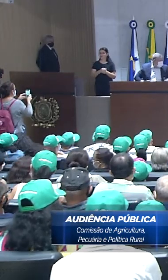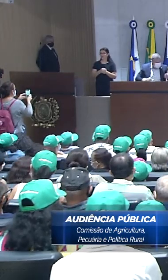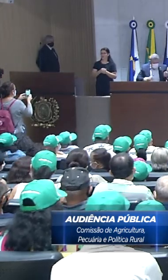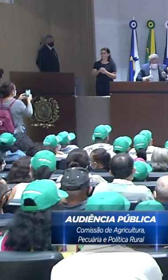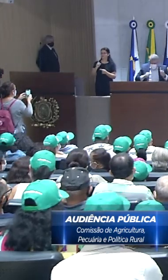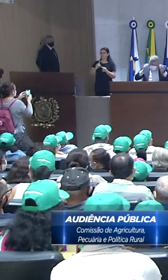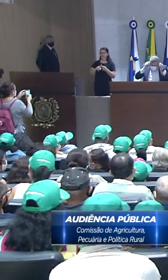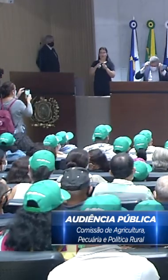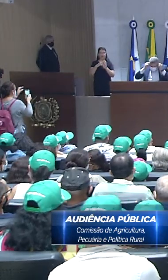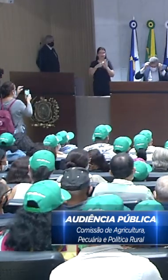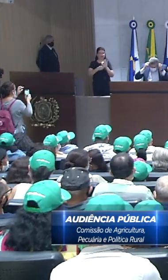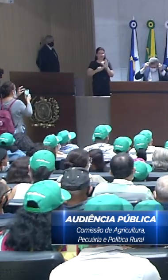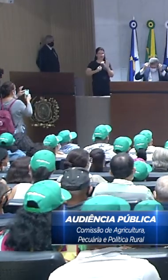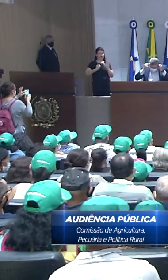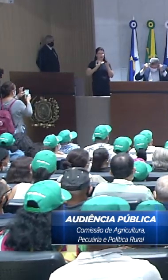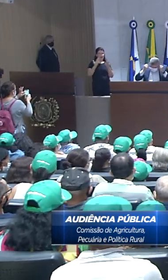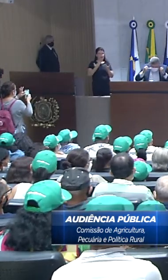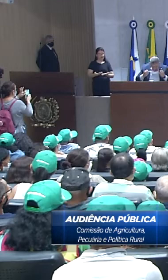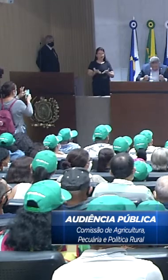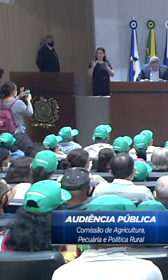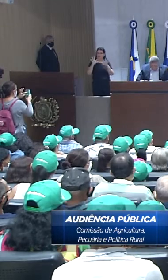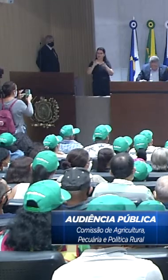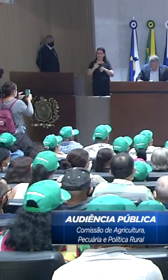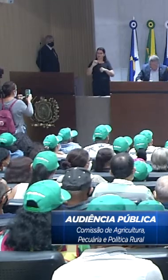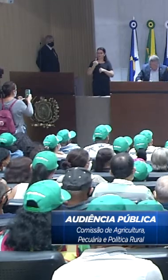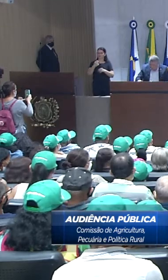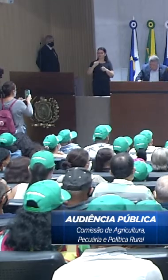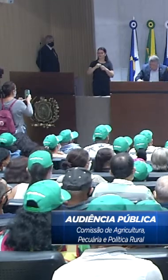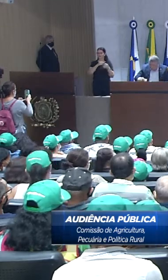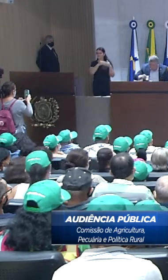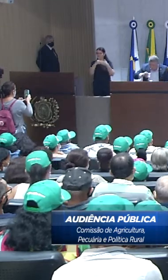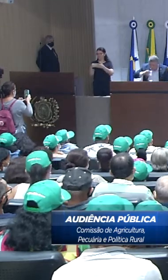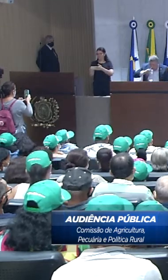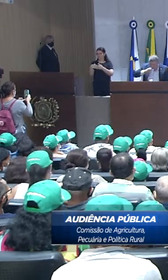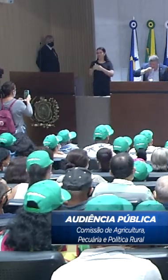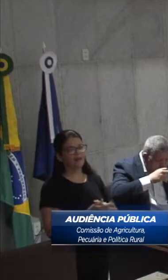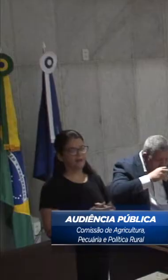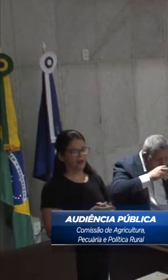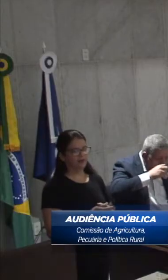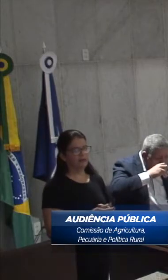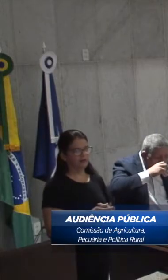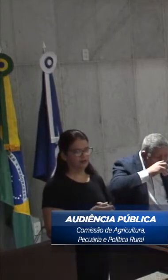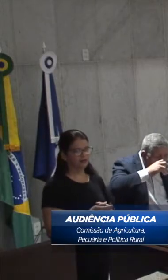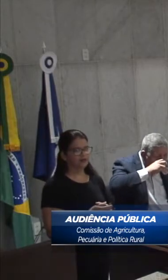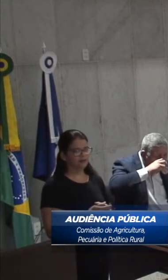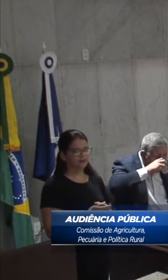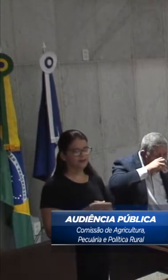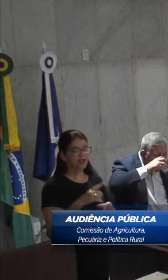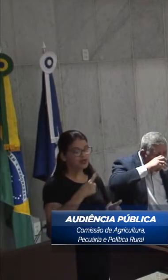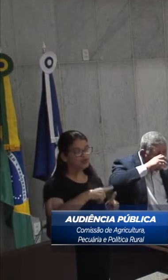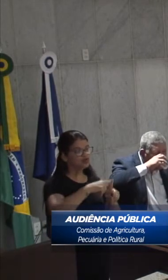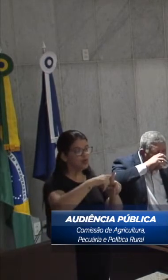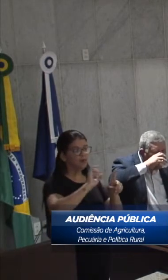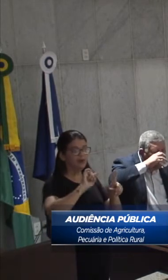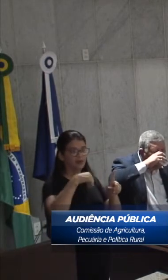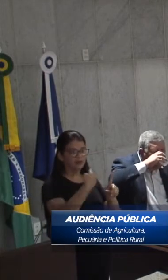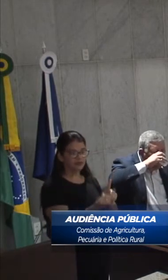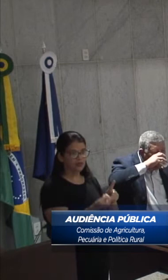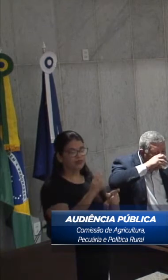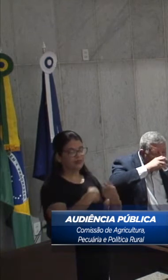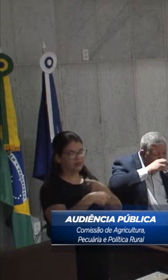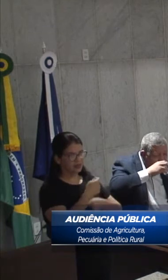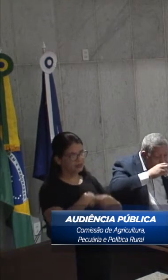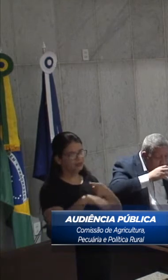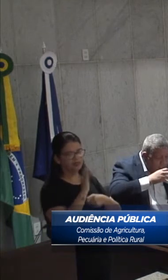inclusive, registrando aqui, para no final nós fazermos os encaminhamentos, se somando a outras que